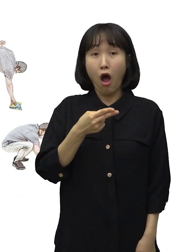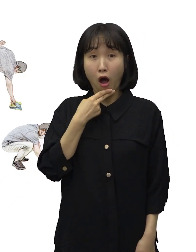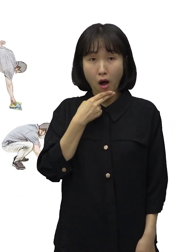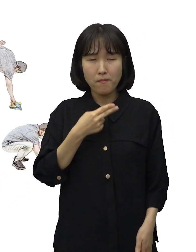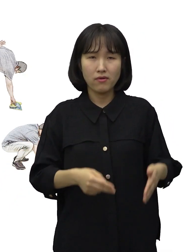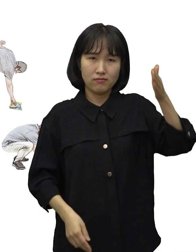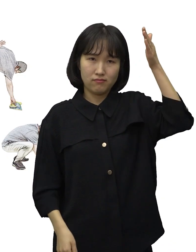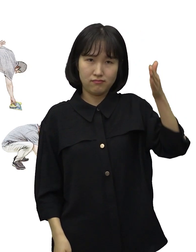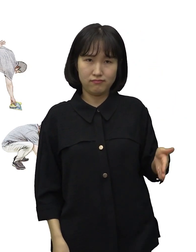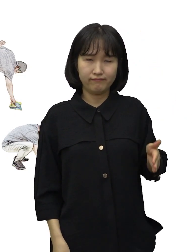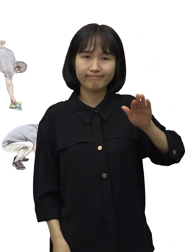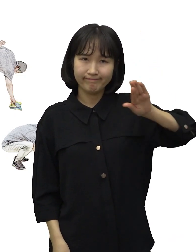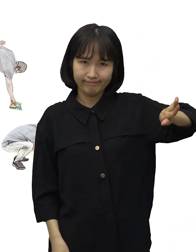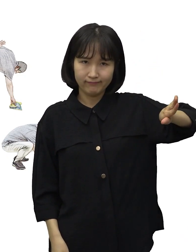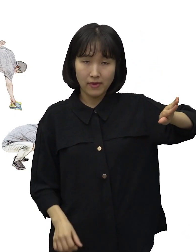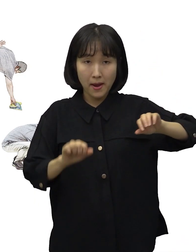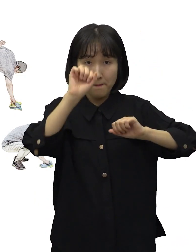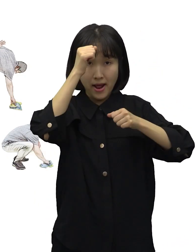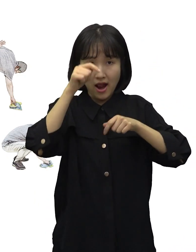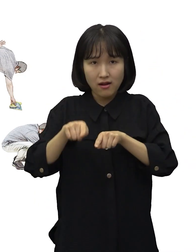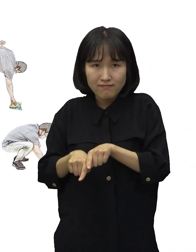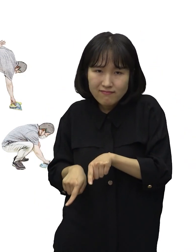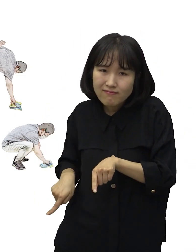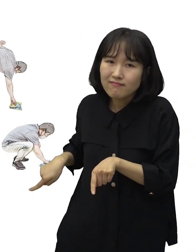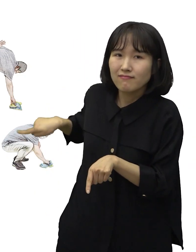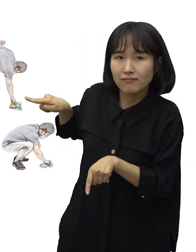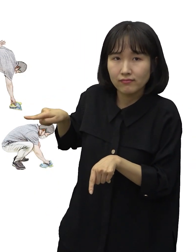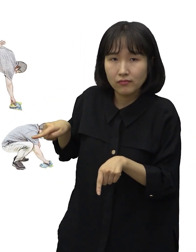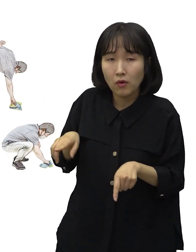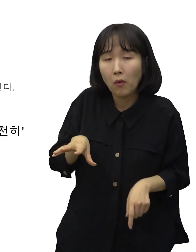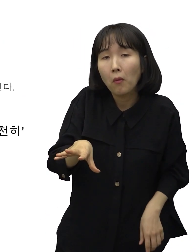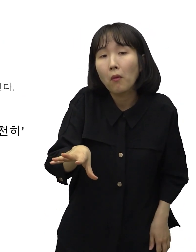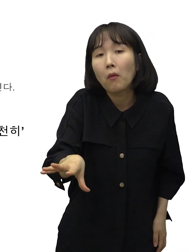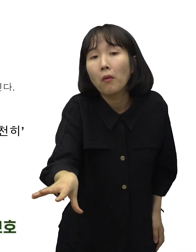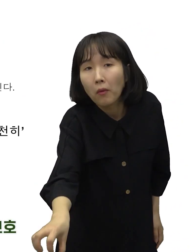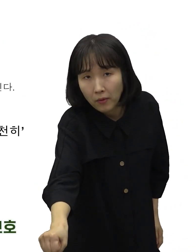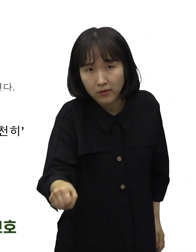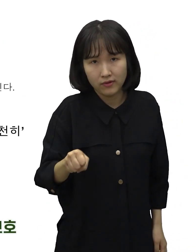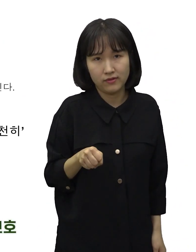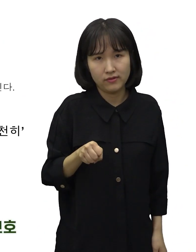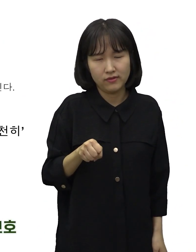뒤로 들면서 몸을 앞으로 기울이는 방법이 좋습니다.